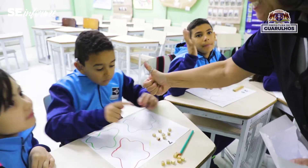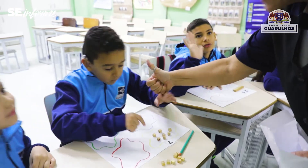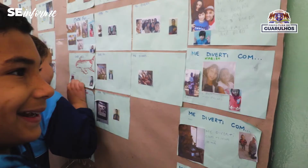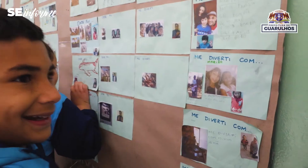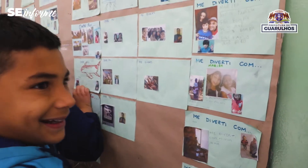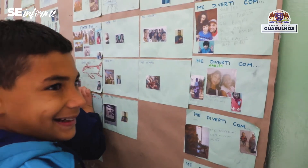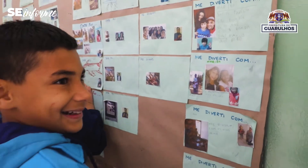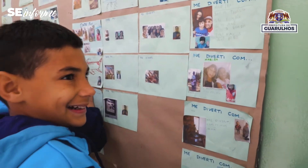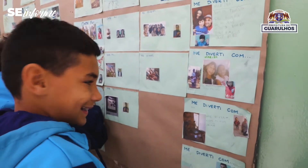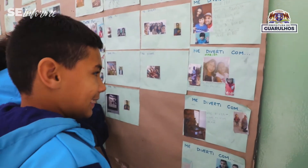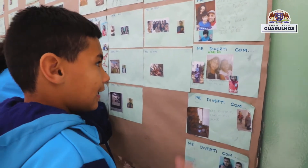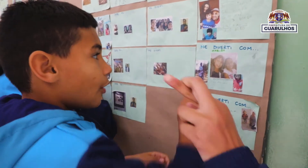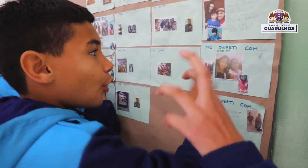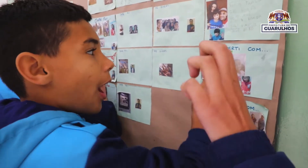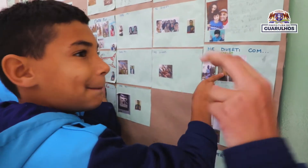Música